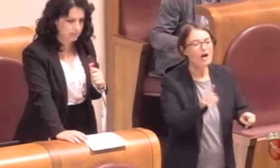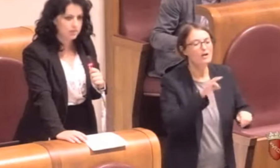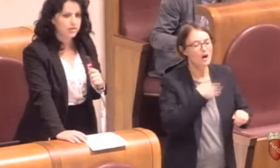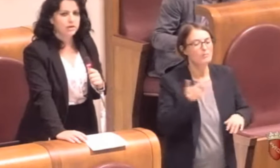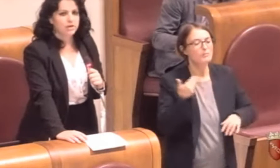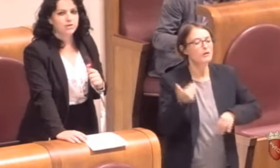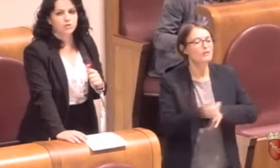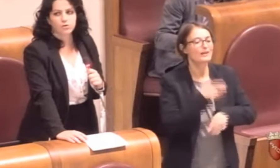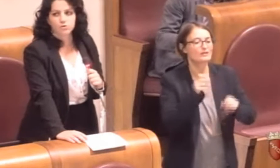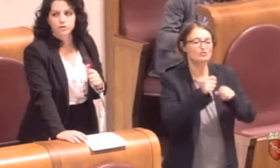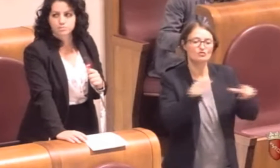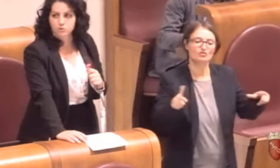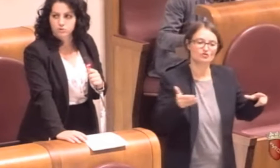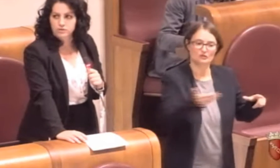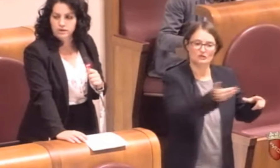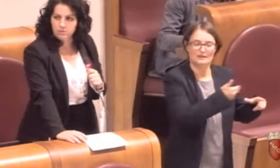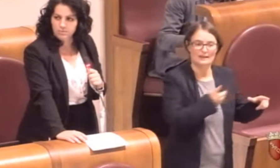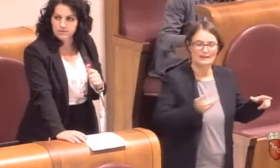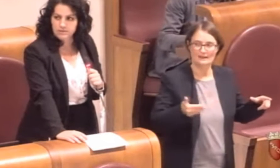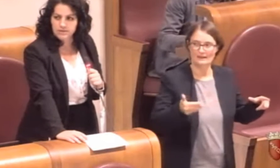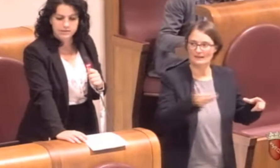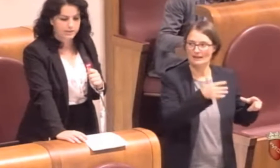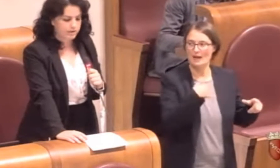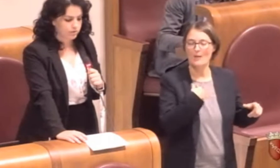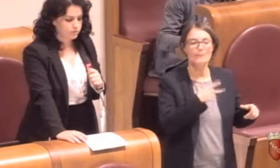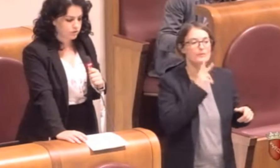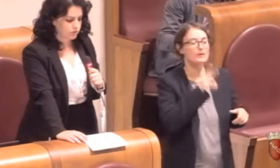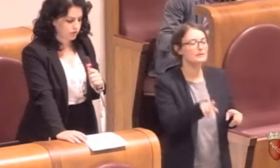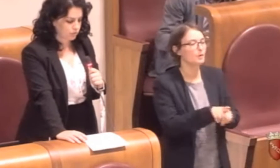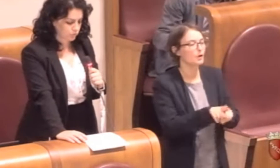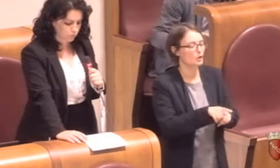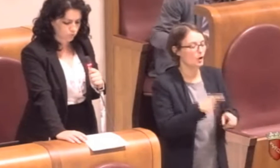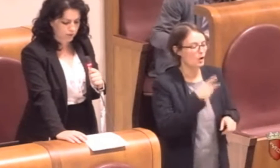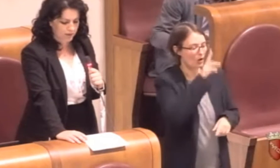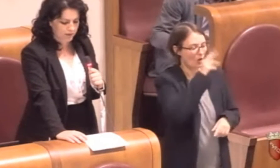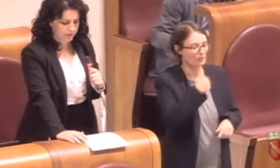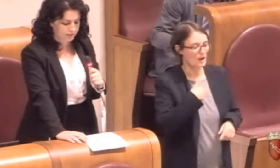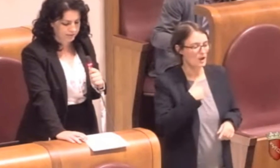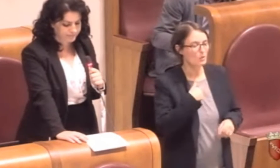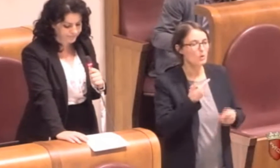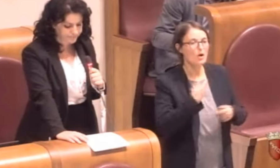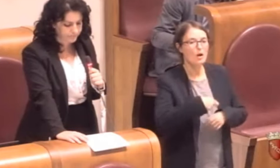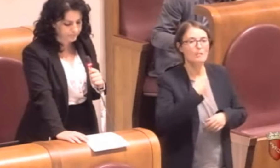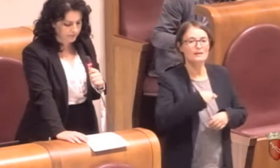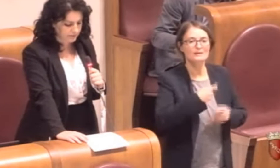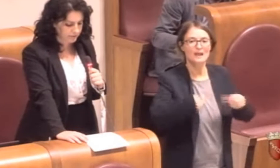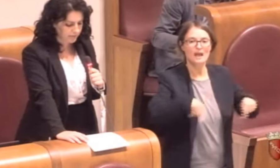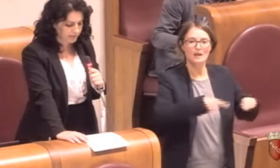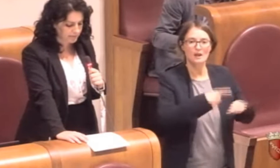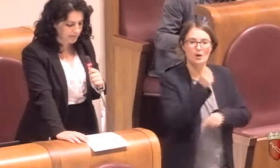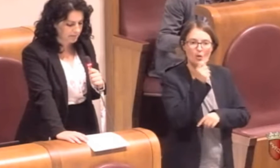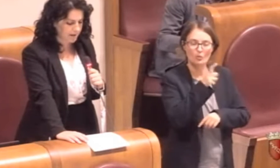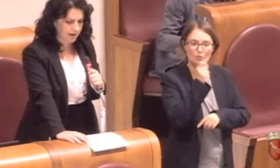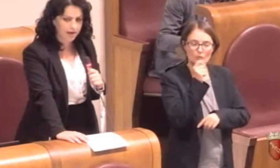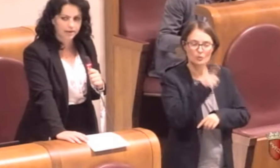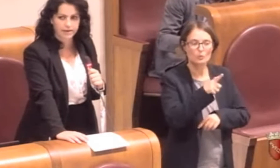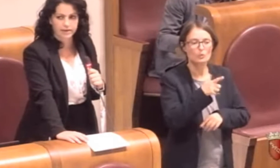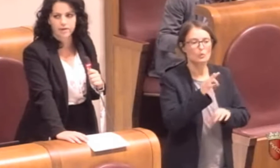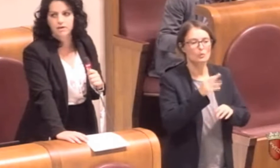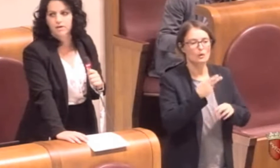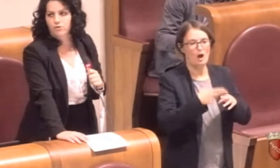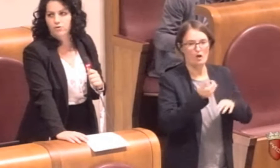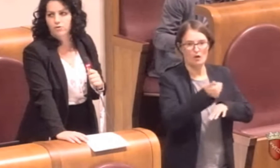stessi. Io rispondo sia come Presidente della Commissione Cultura di Roma Capitale ma